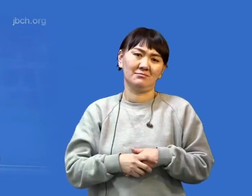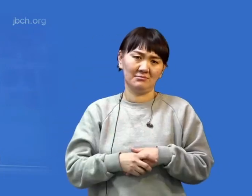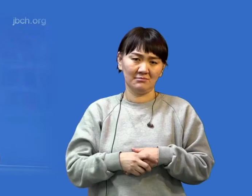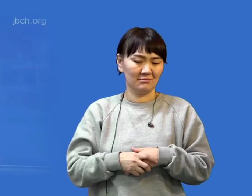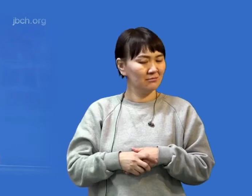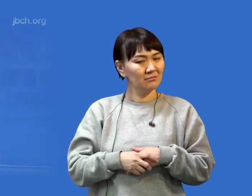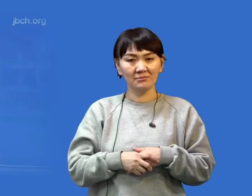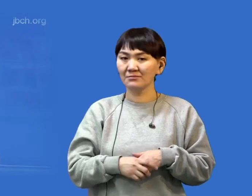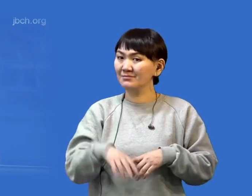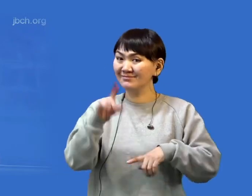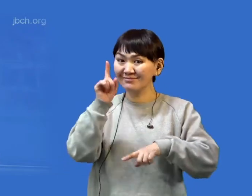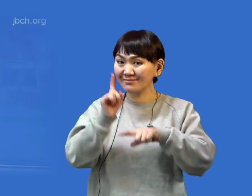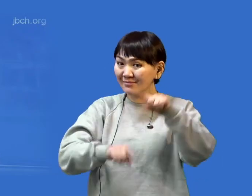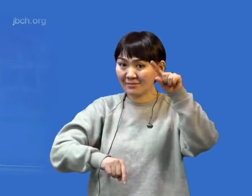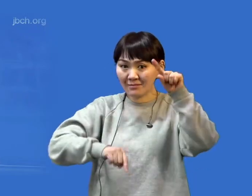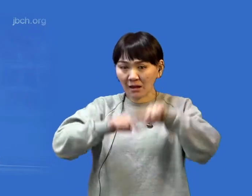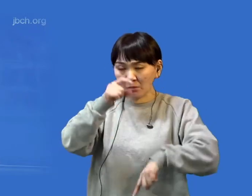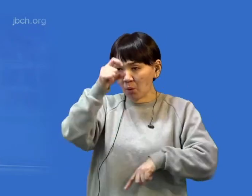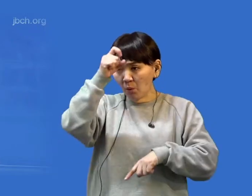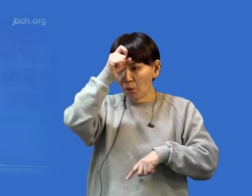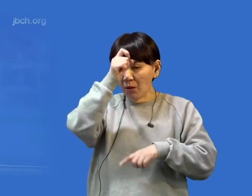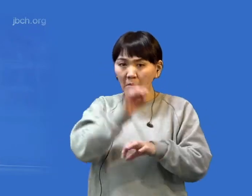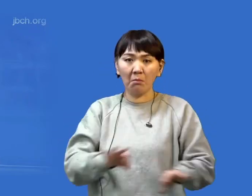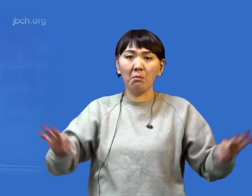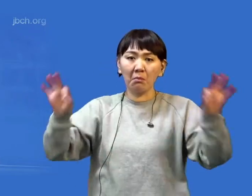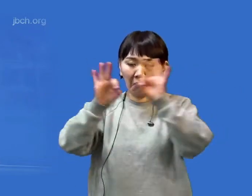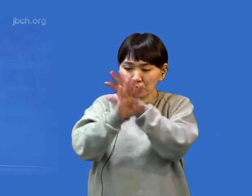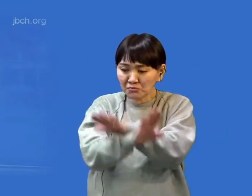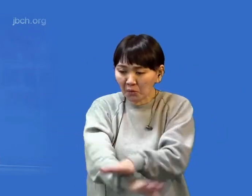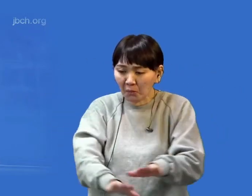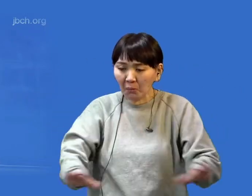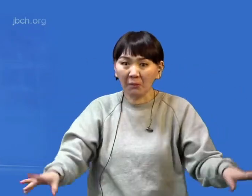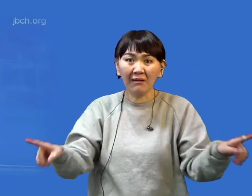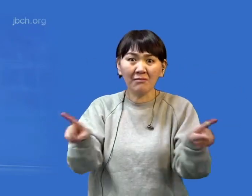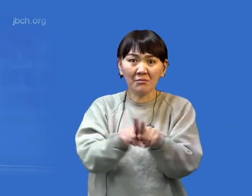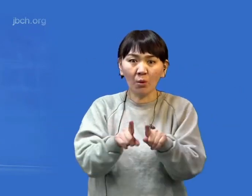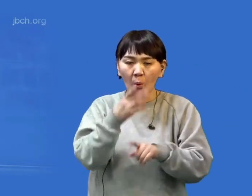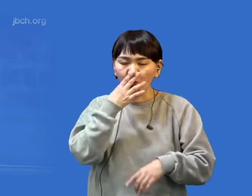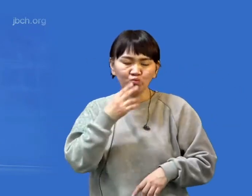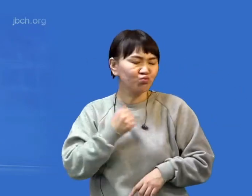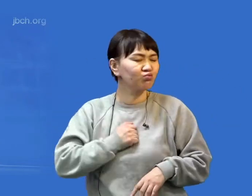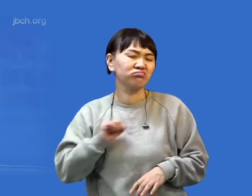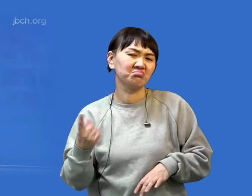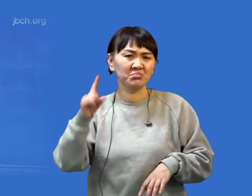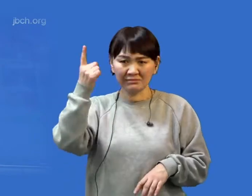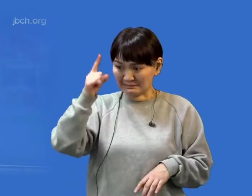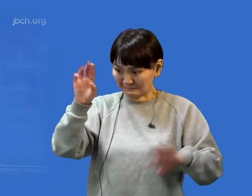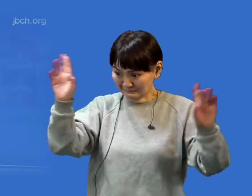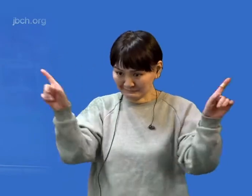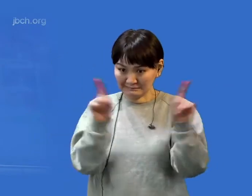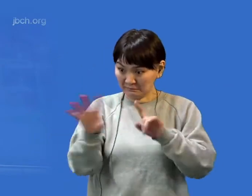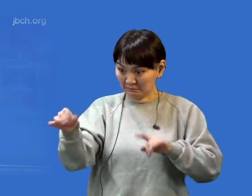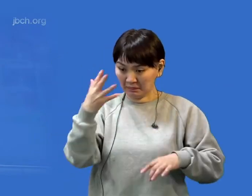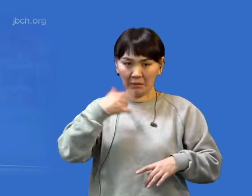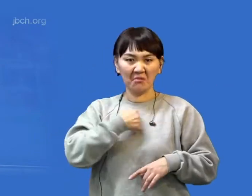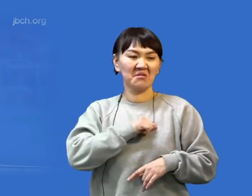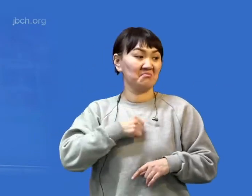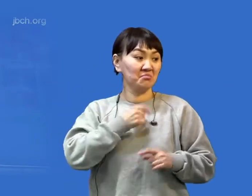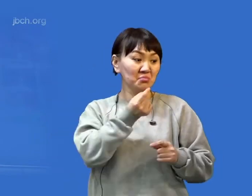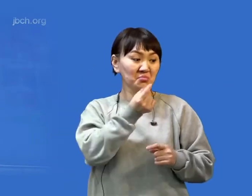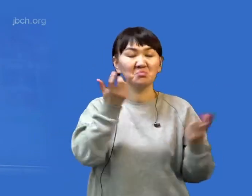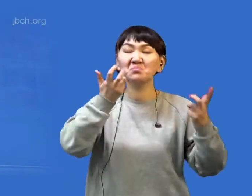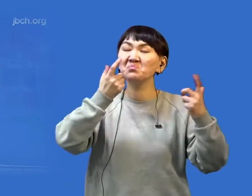Ямар ч одоо ухаангүй жоохон хүүхэд шиг ерөөсөө энийгээ захирч чадахгүй бие хин чадахгүй.